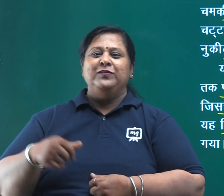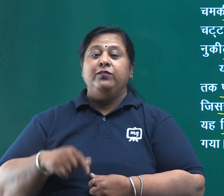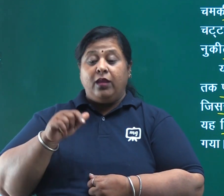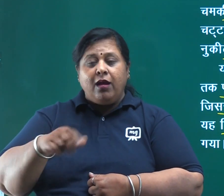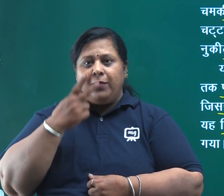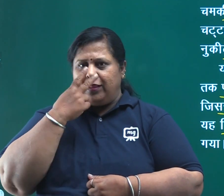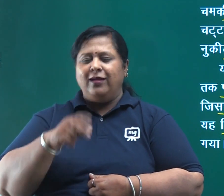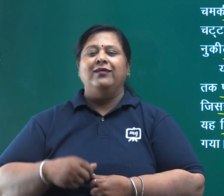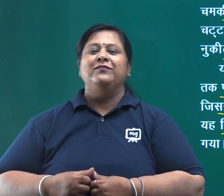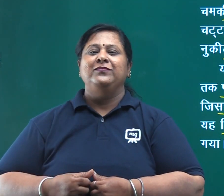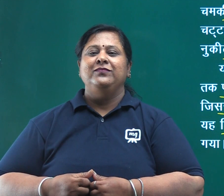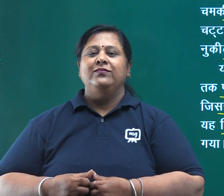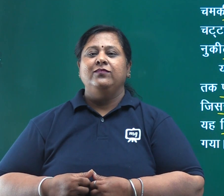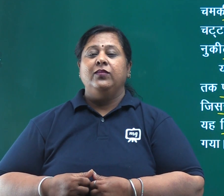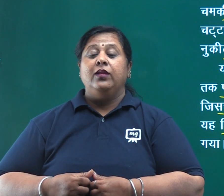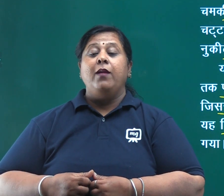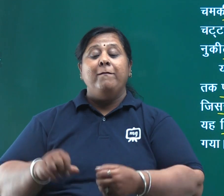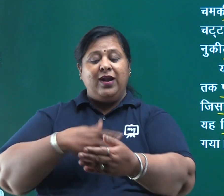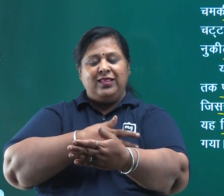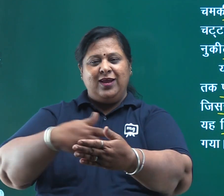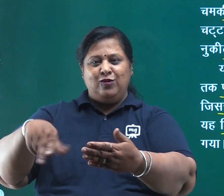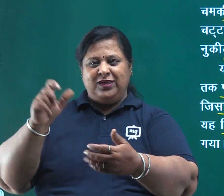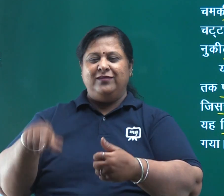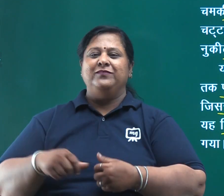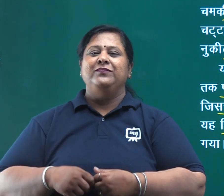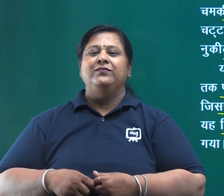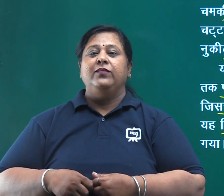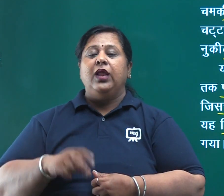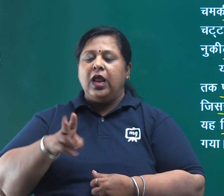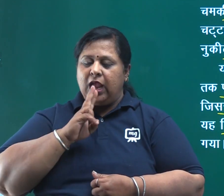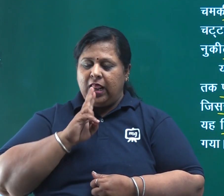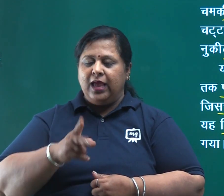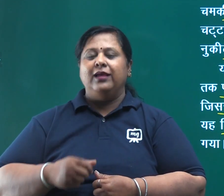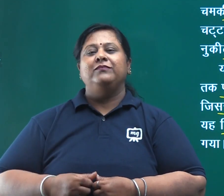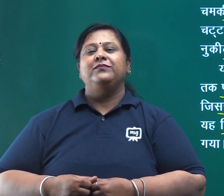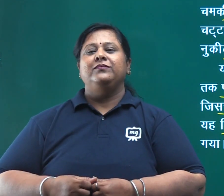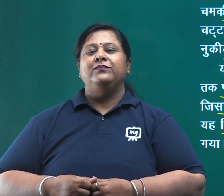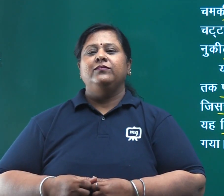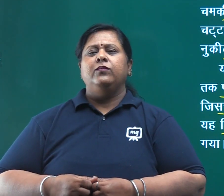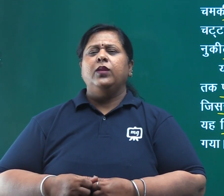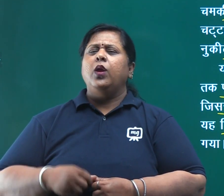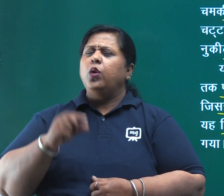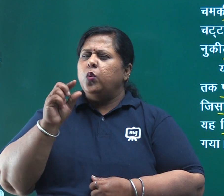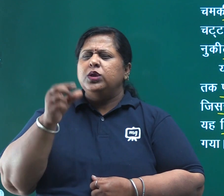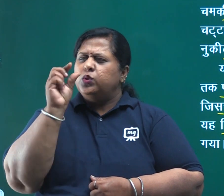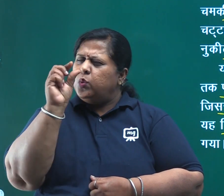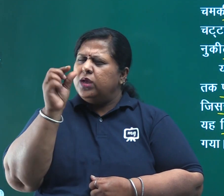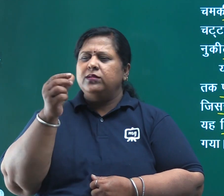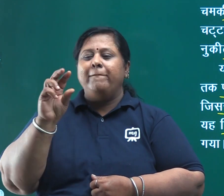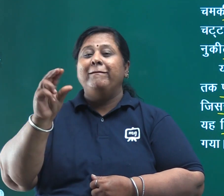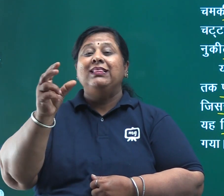हमने देखा कि पंडित नेहरू जी कह रहे हैं कि कोई छोटा सा रोड़ा